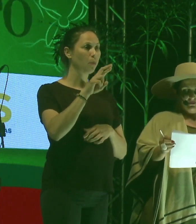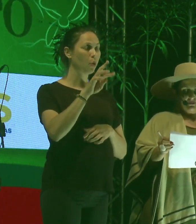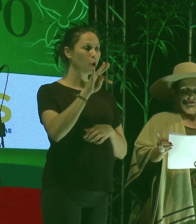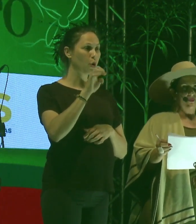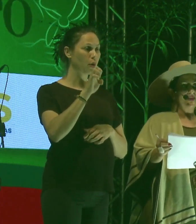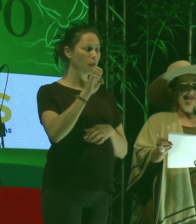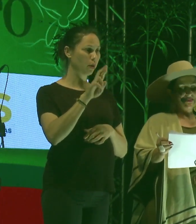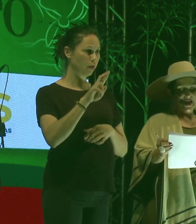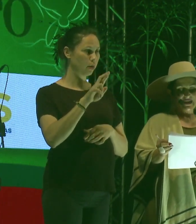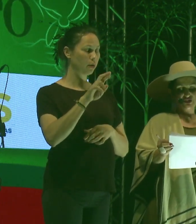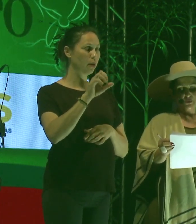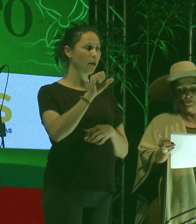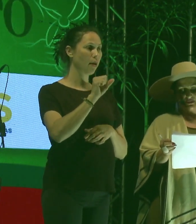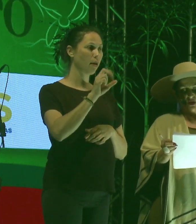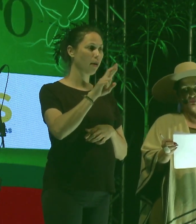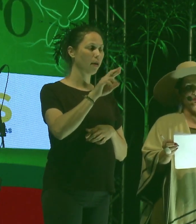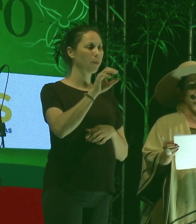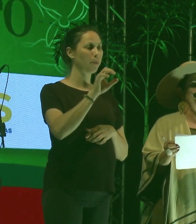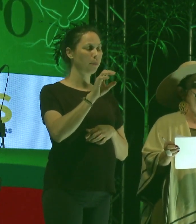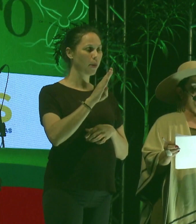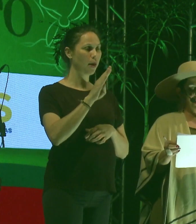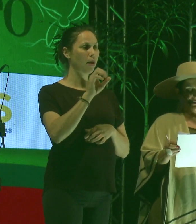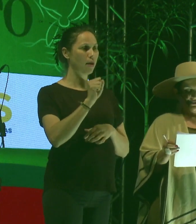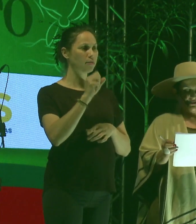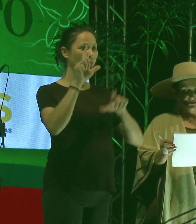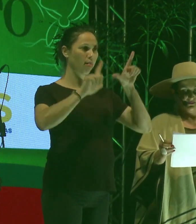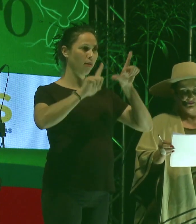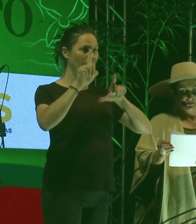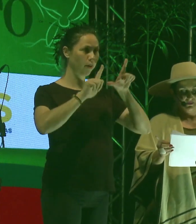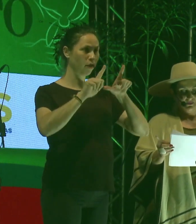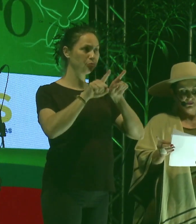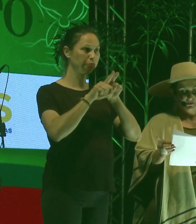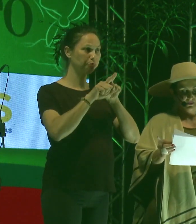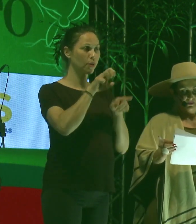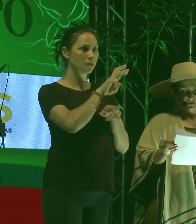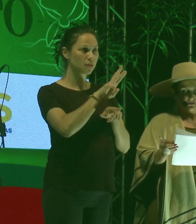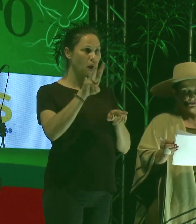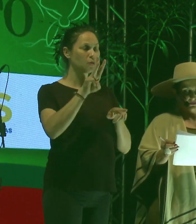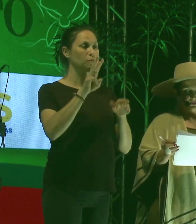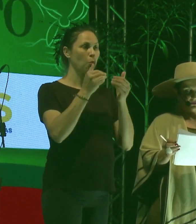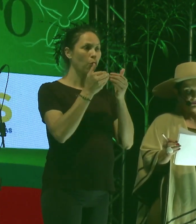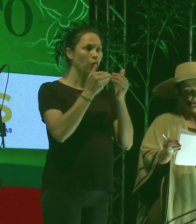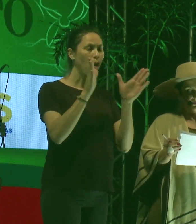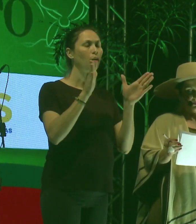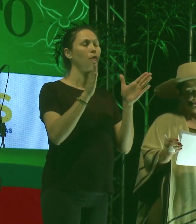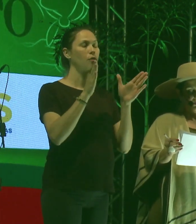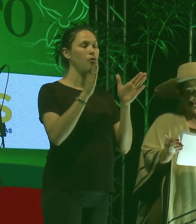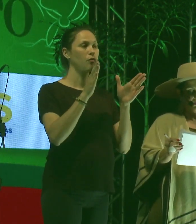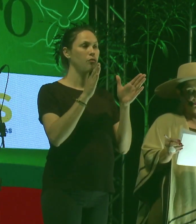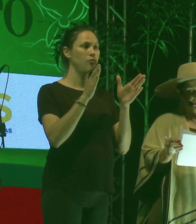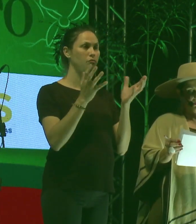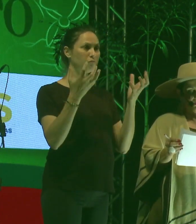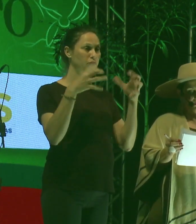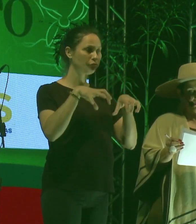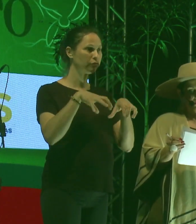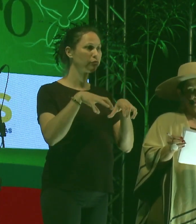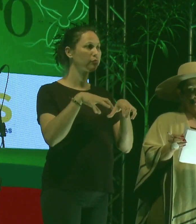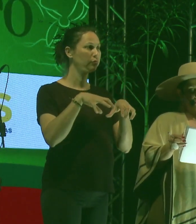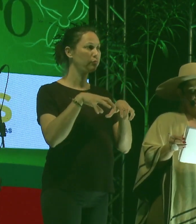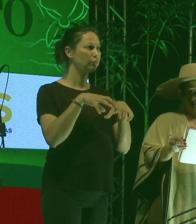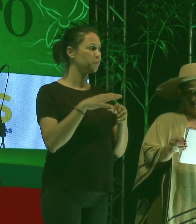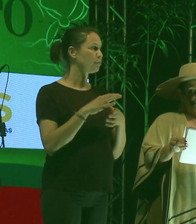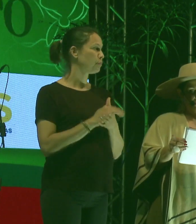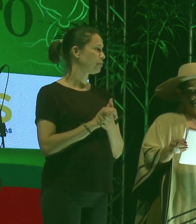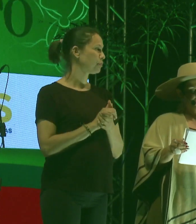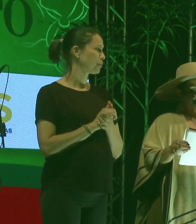TV. Site e portal dos festivais. Lembrando, antes também agradecendo ZSTV Juiz